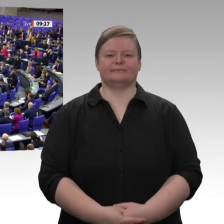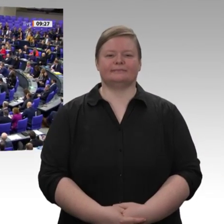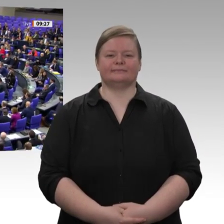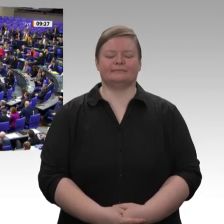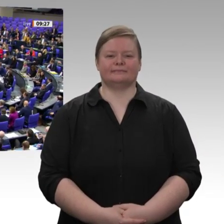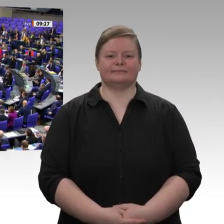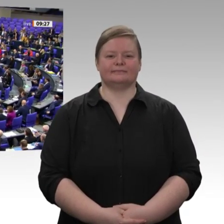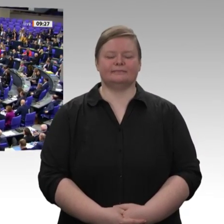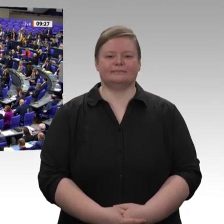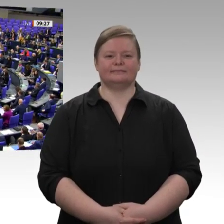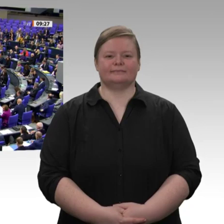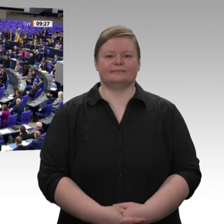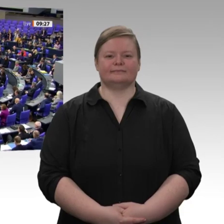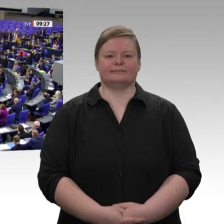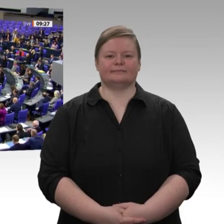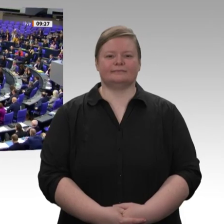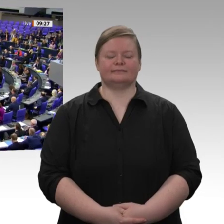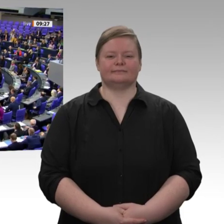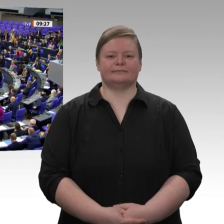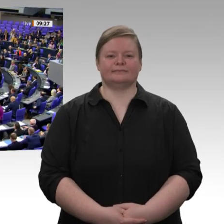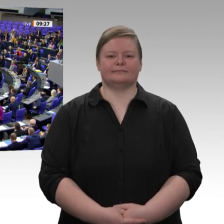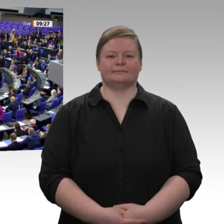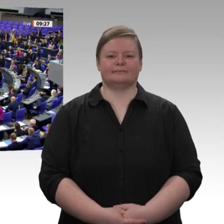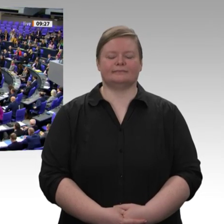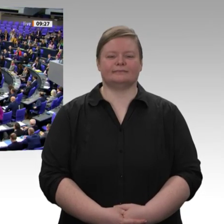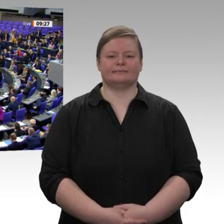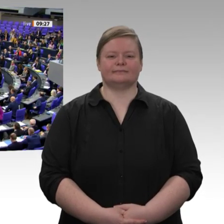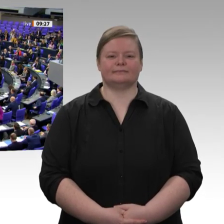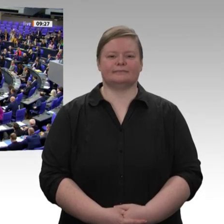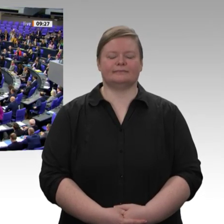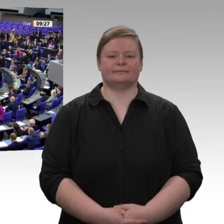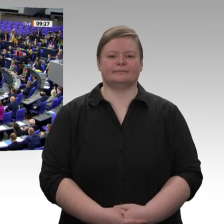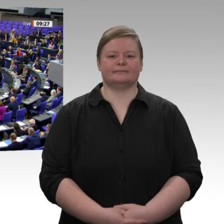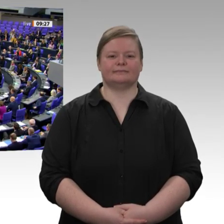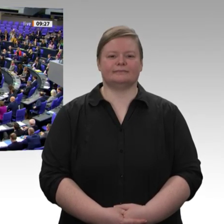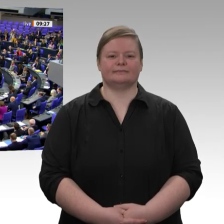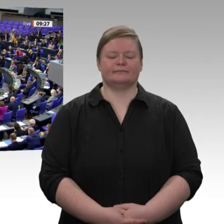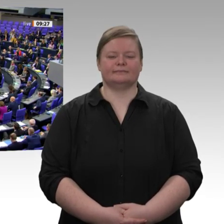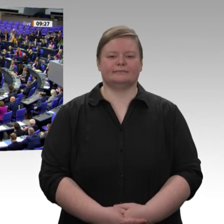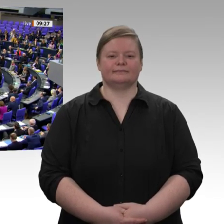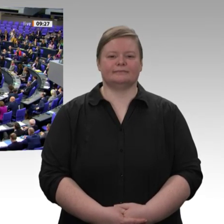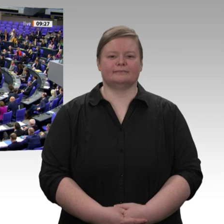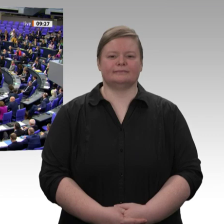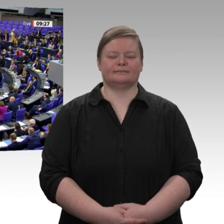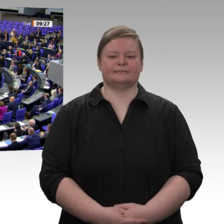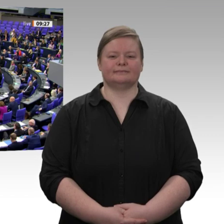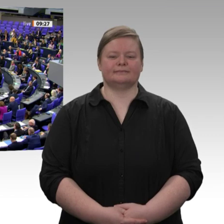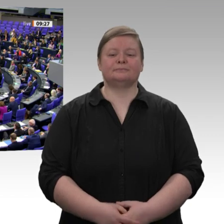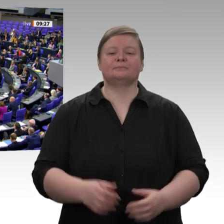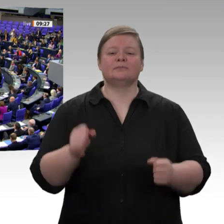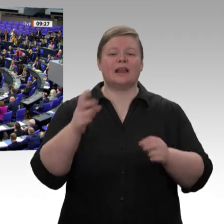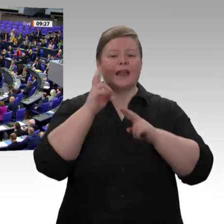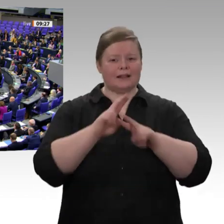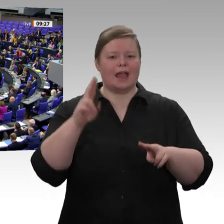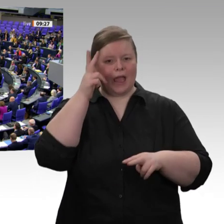Sehr geehrter Herr Bundespräsident, sehr geehrter Herr Bundestagspräsident, liebe Kolleginnen